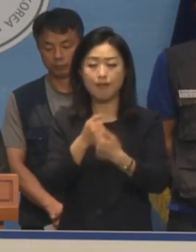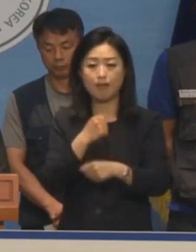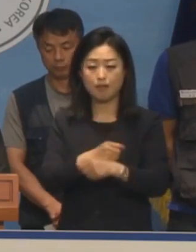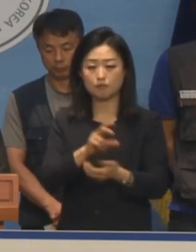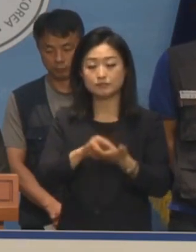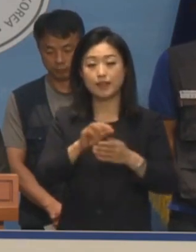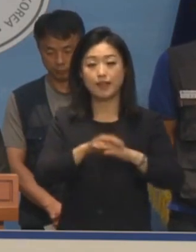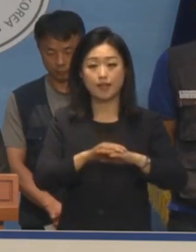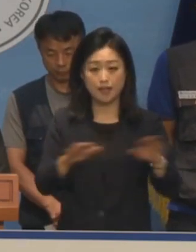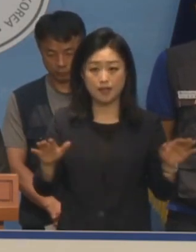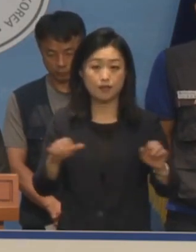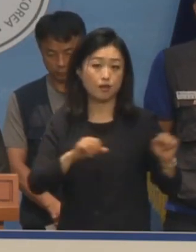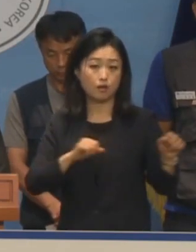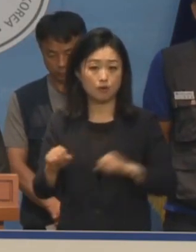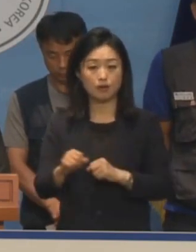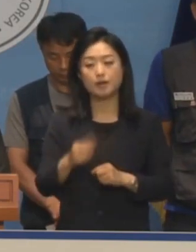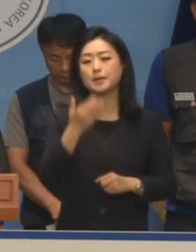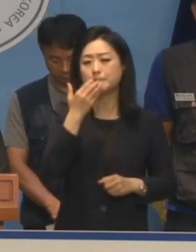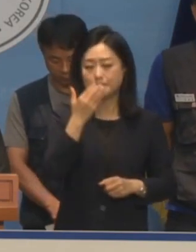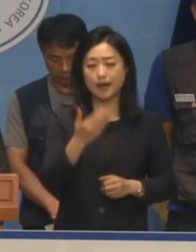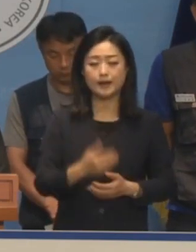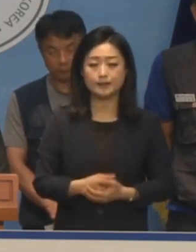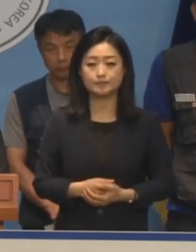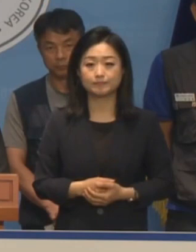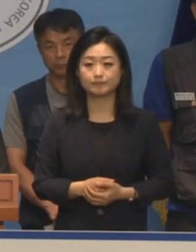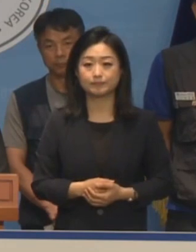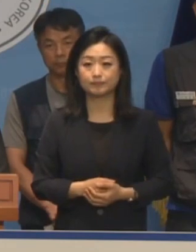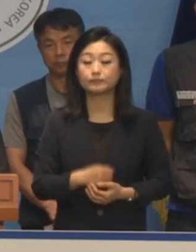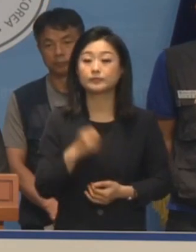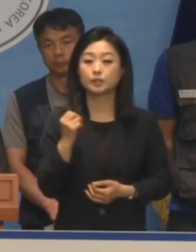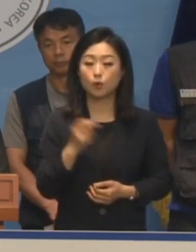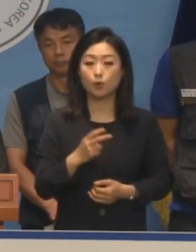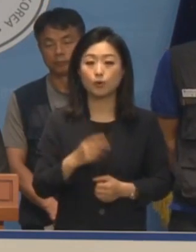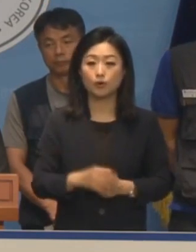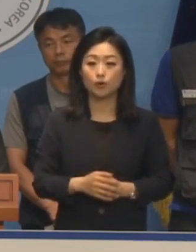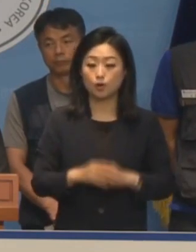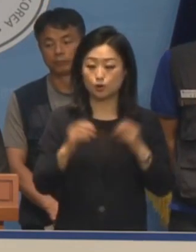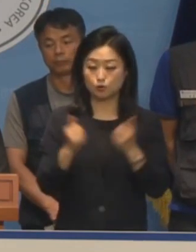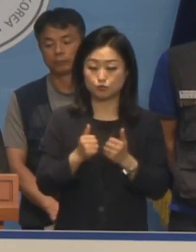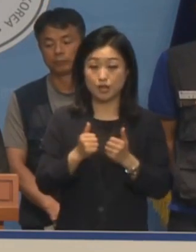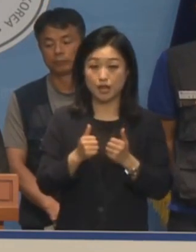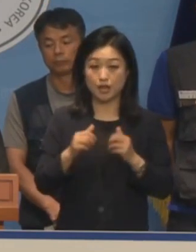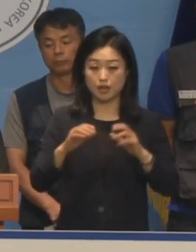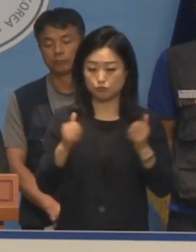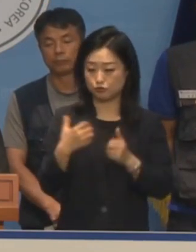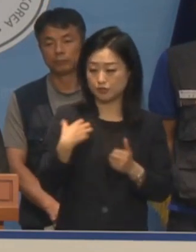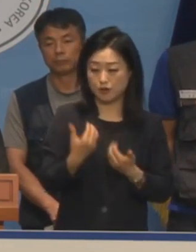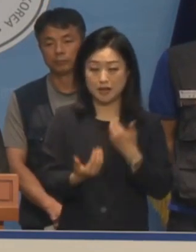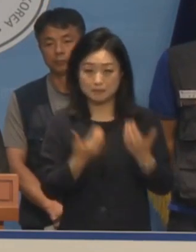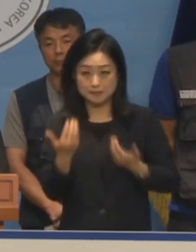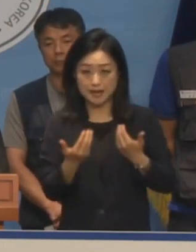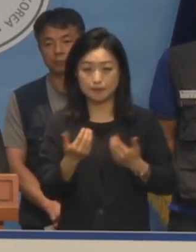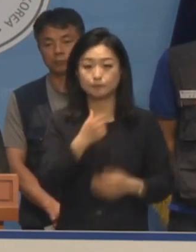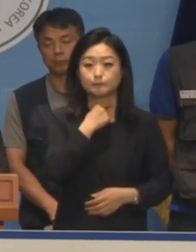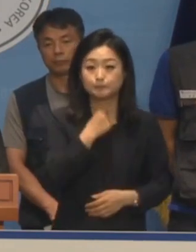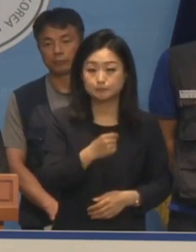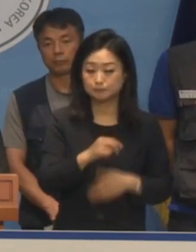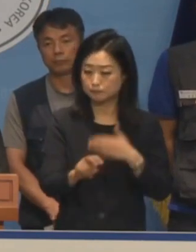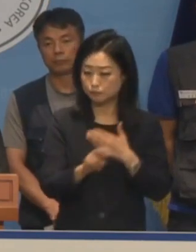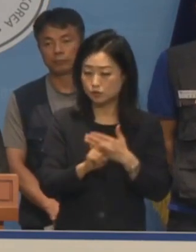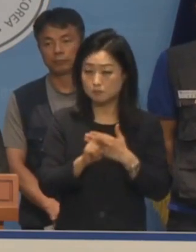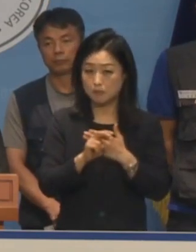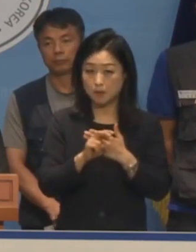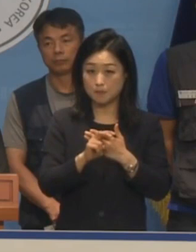문제 해결을 위한 적극적 활동을 전개해 나갈 것입니다 더불어 국회 국정 감사 문제 제기 등 불법파견